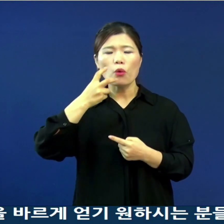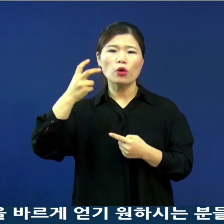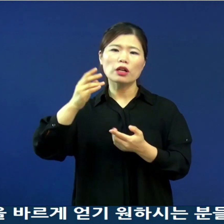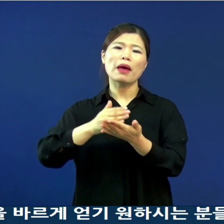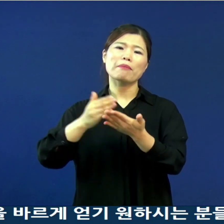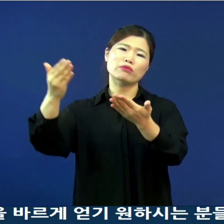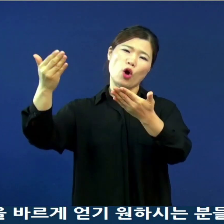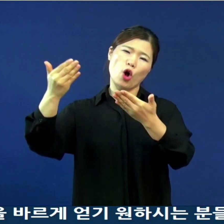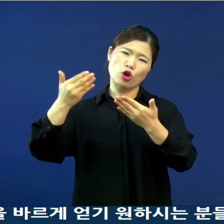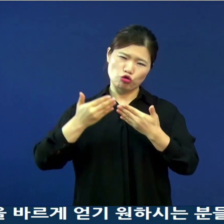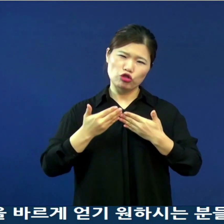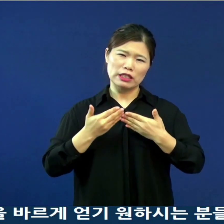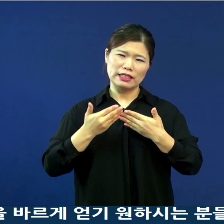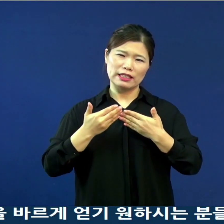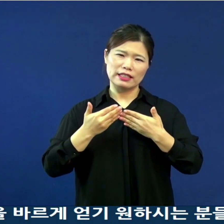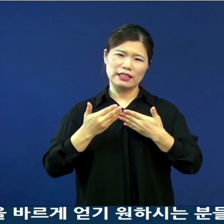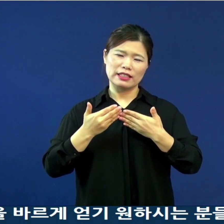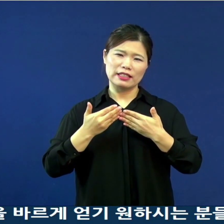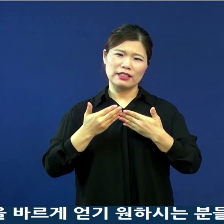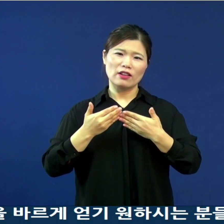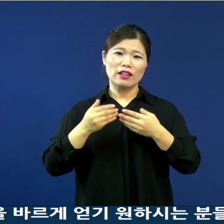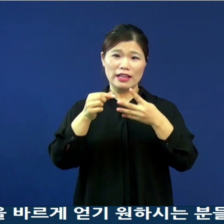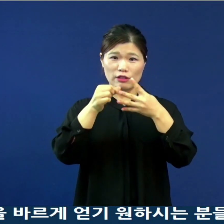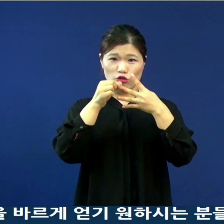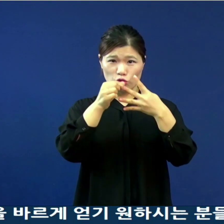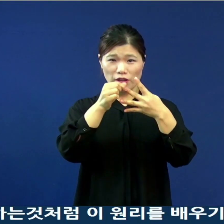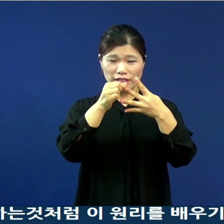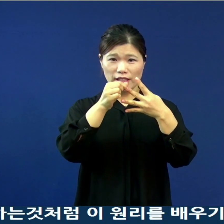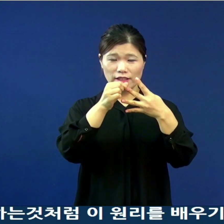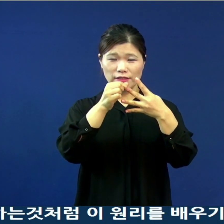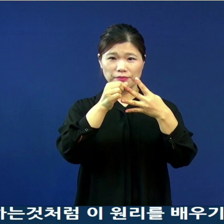여호와를 경험함으로 힘을 얻었습니다. 두 번째는